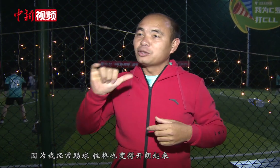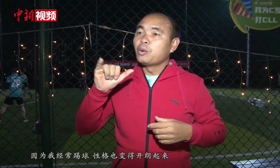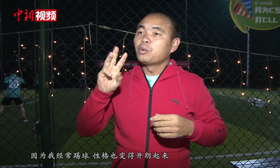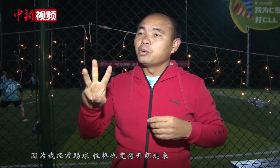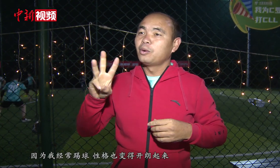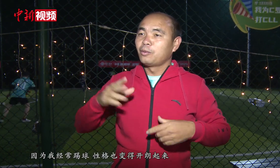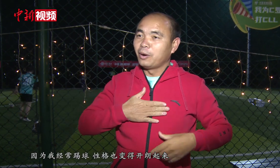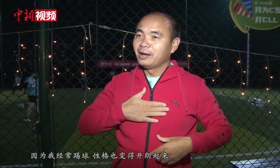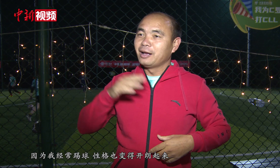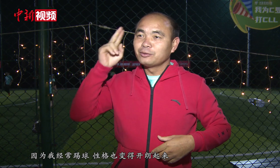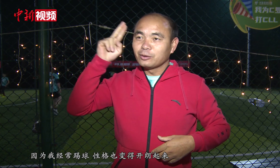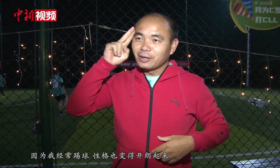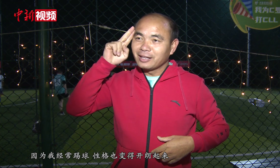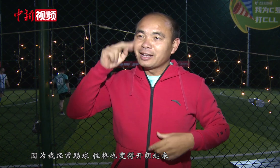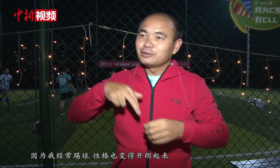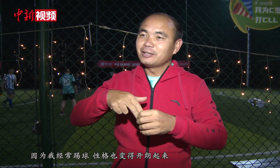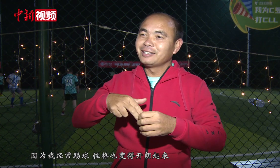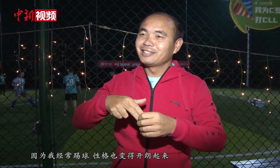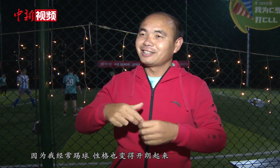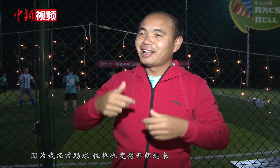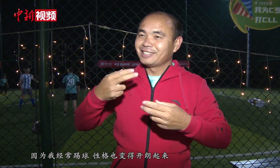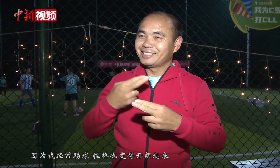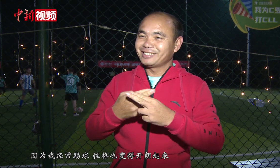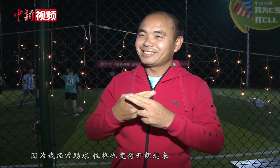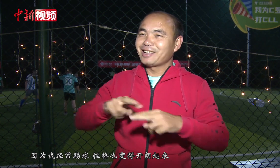因为我经常踢球，性格也变得开朗起来，